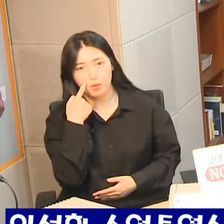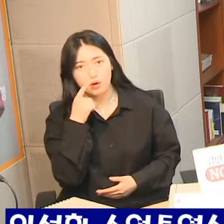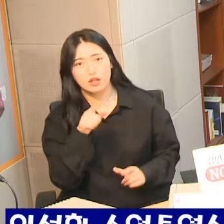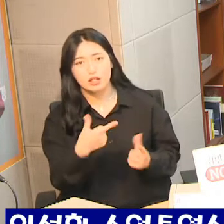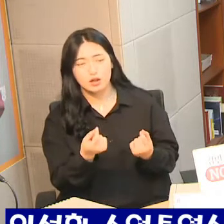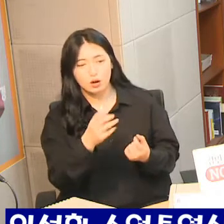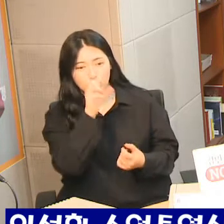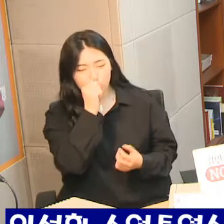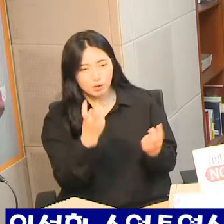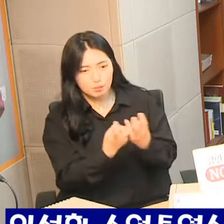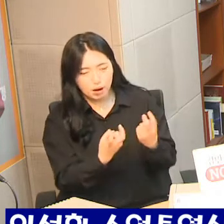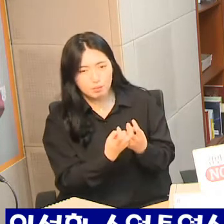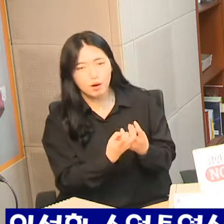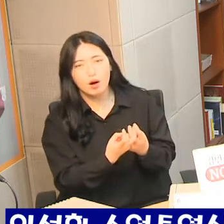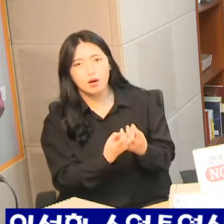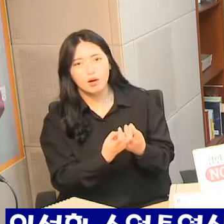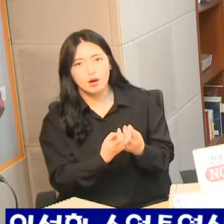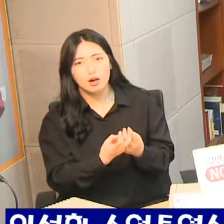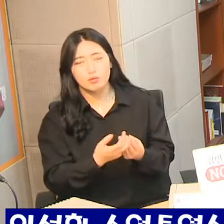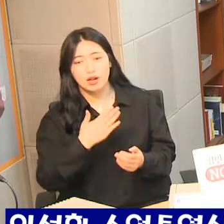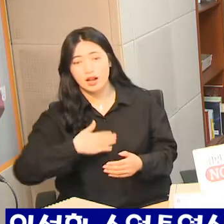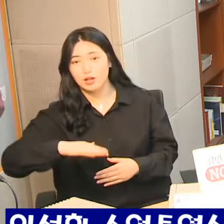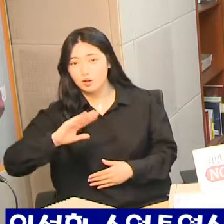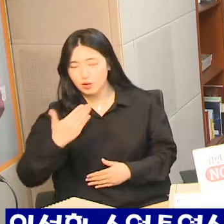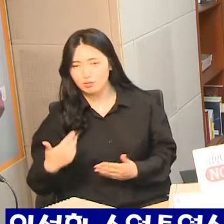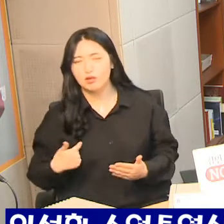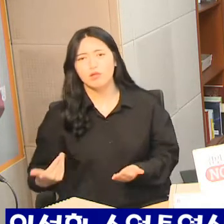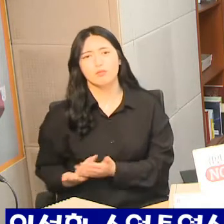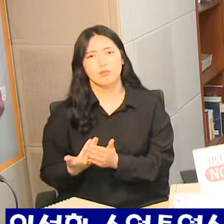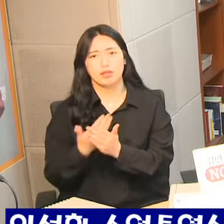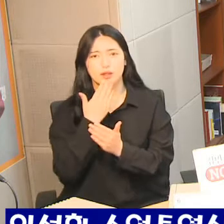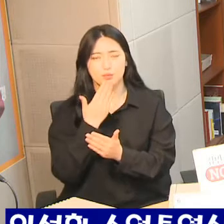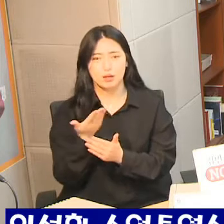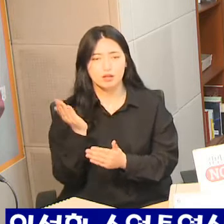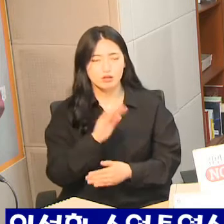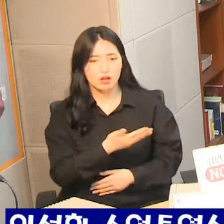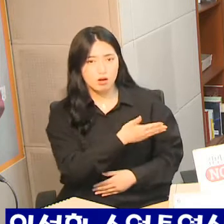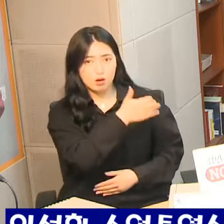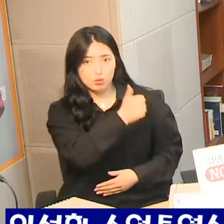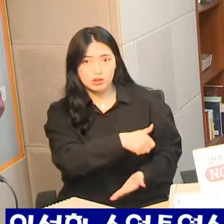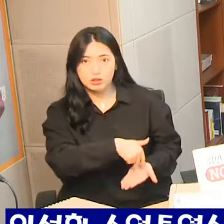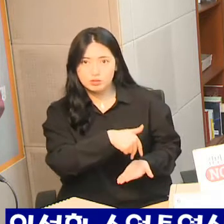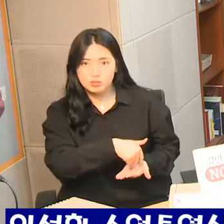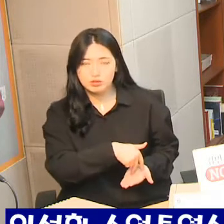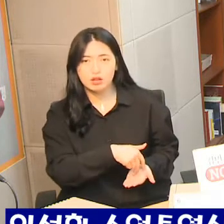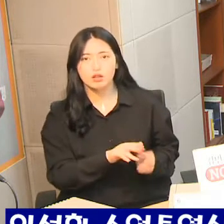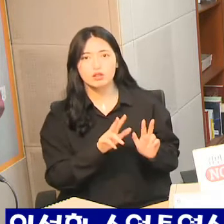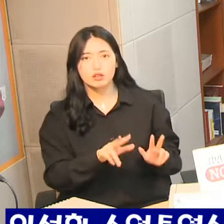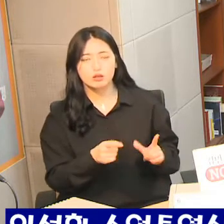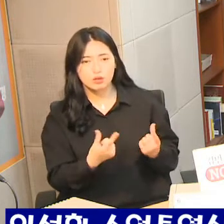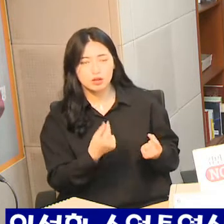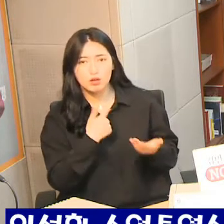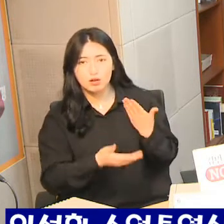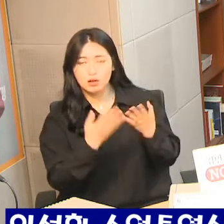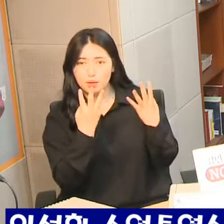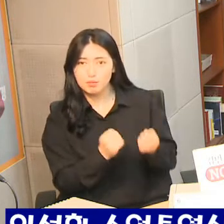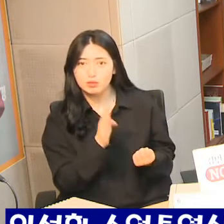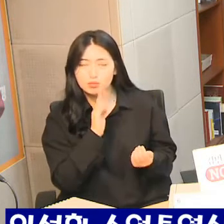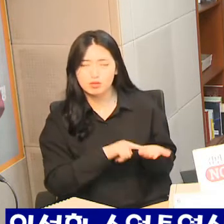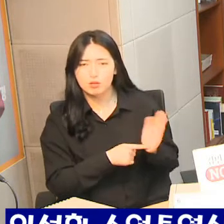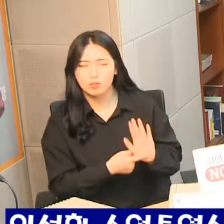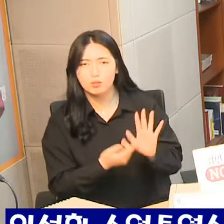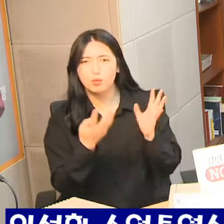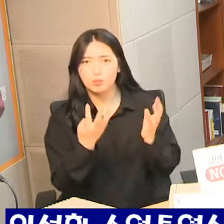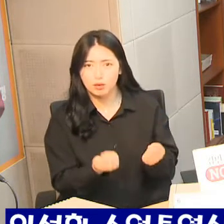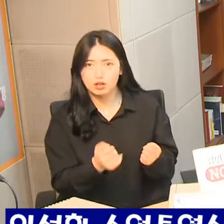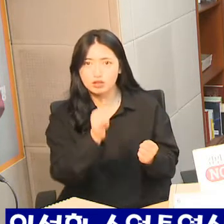것들 팁을 얻고 네 그러면서 이제 발전을 하는 건데 네. 그러면 우리 이윤정 원장 같은 경우에는 사실 뭐 이런 일들 많잖아요. 발표도 네. 많이